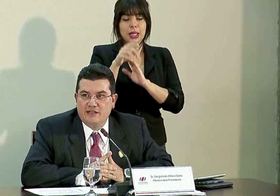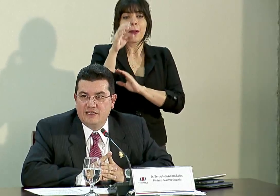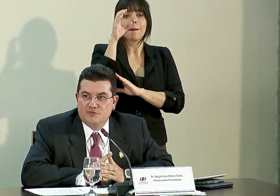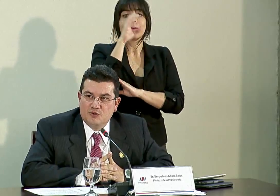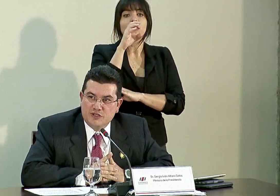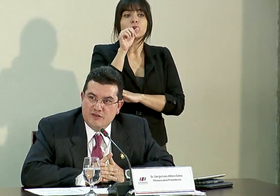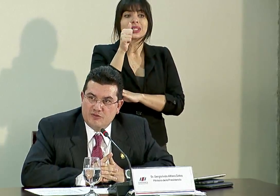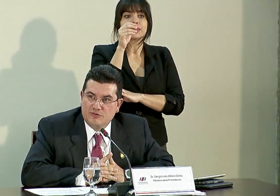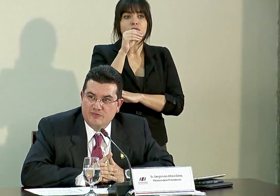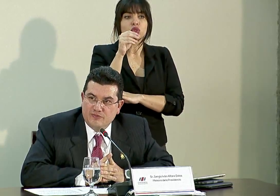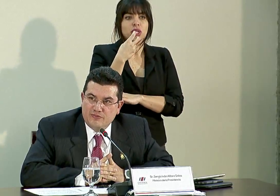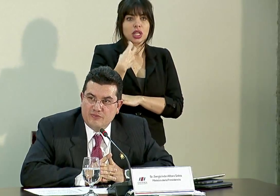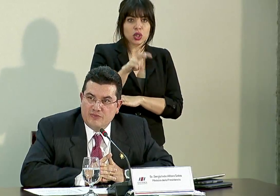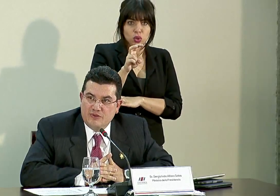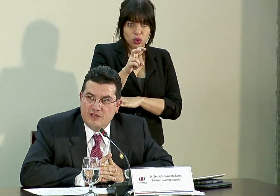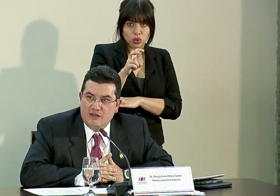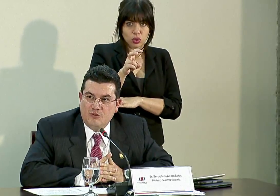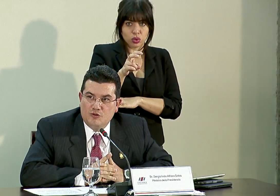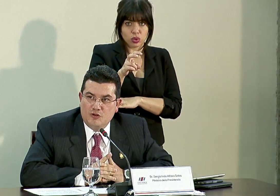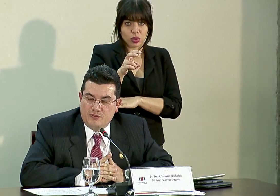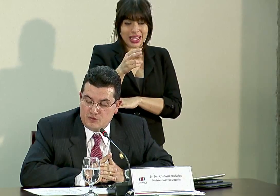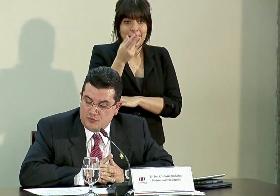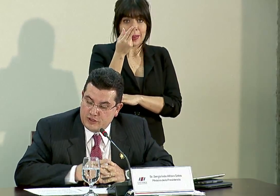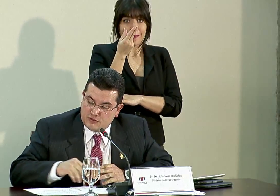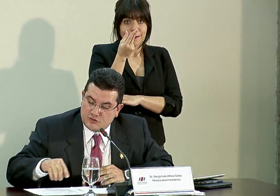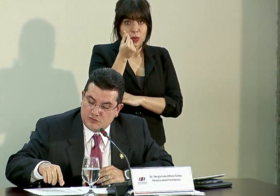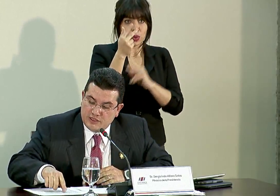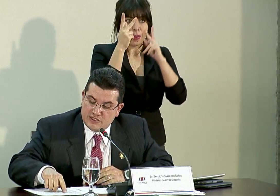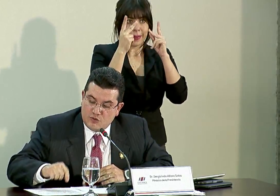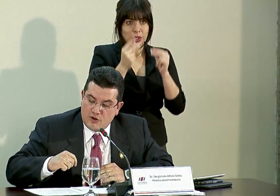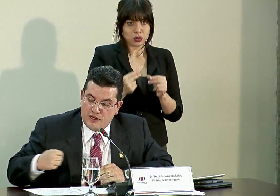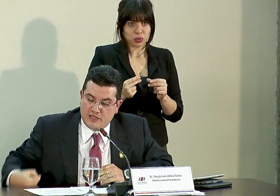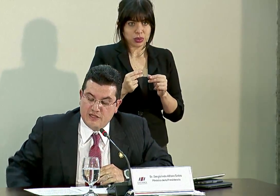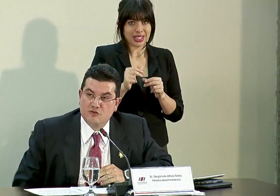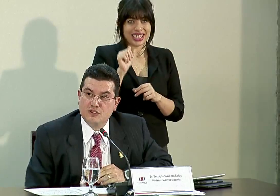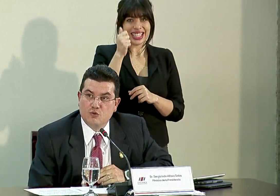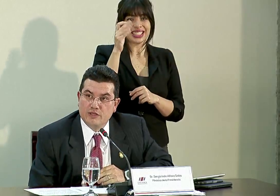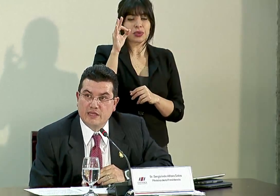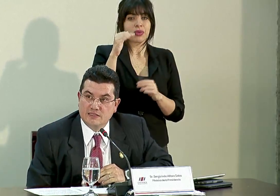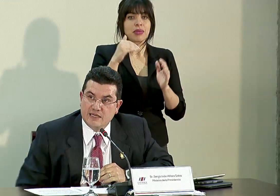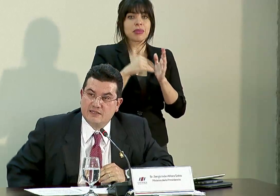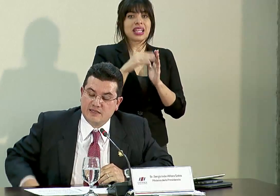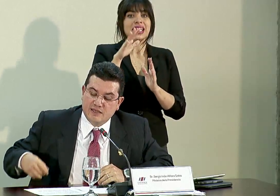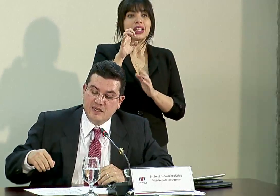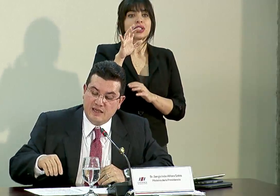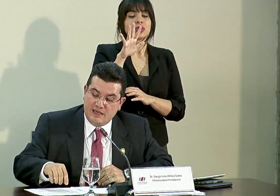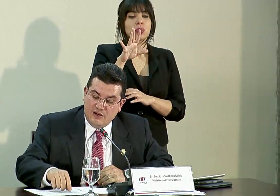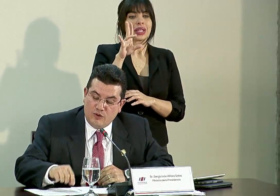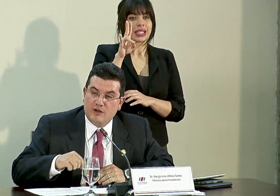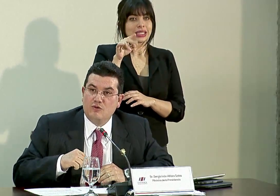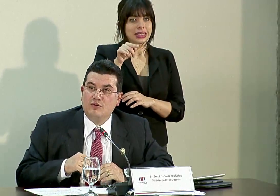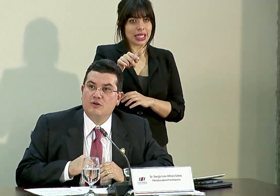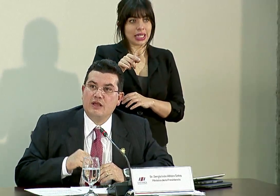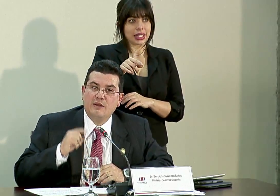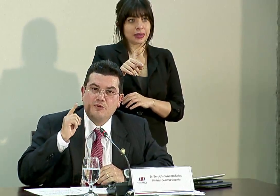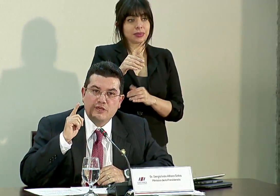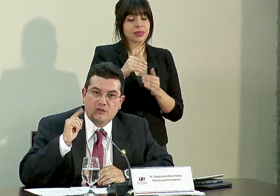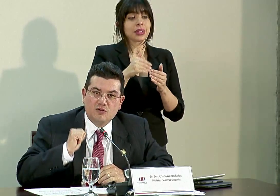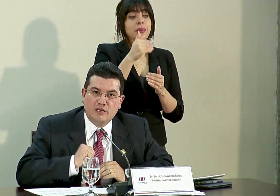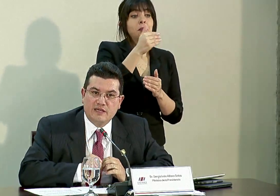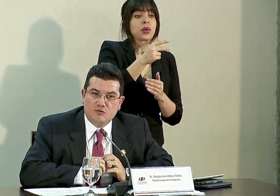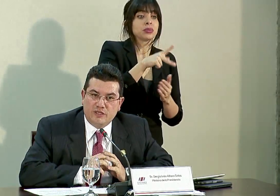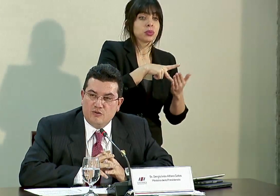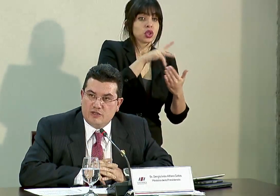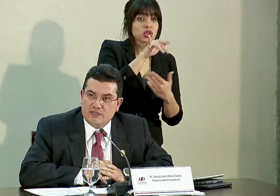trasladar el 10% del monto del presupuesto 19.557 y luego el